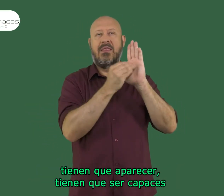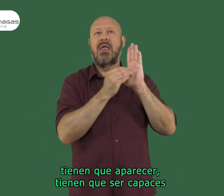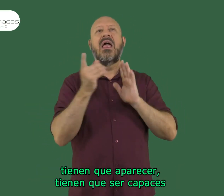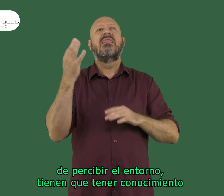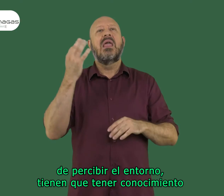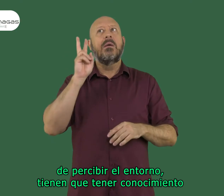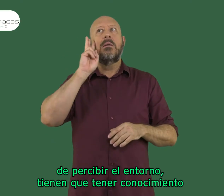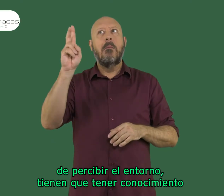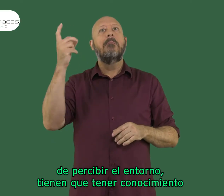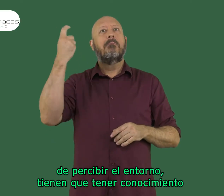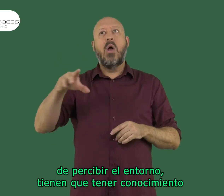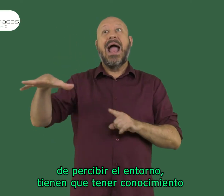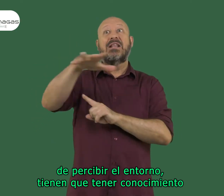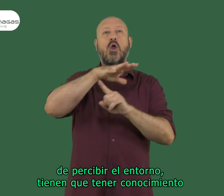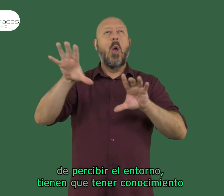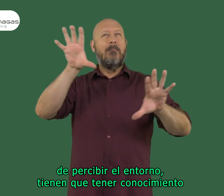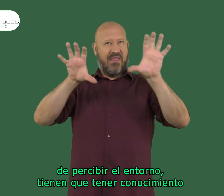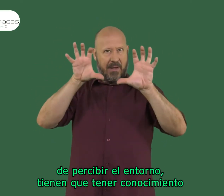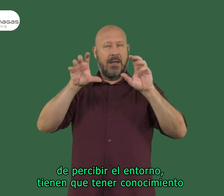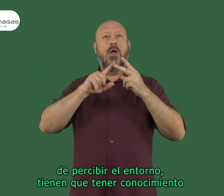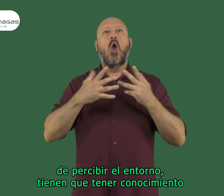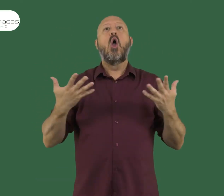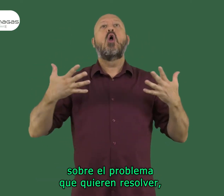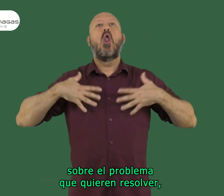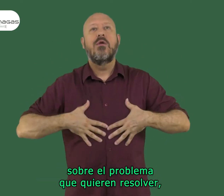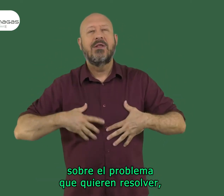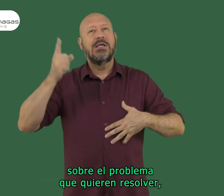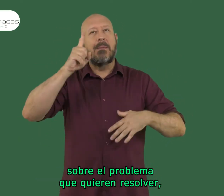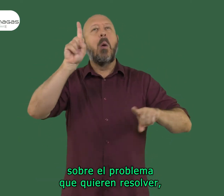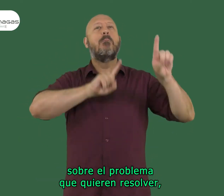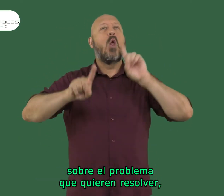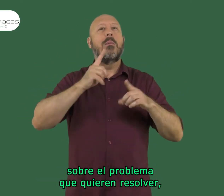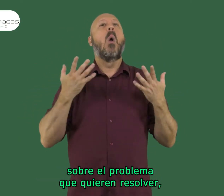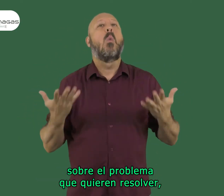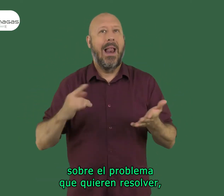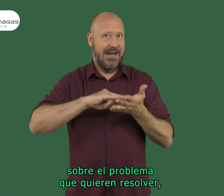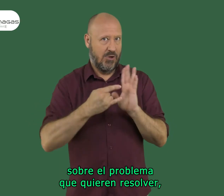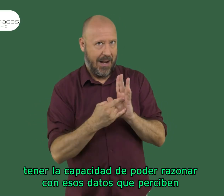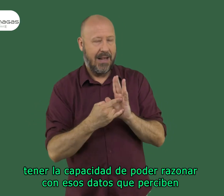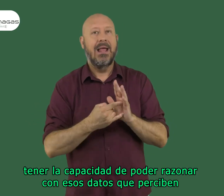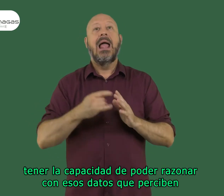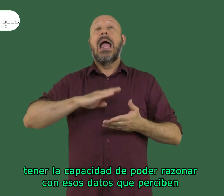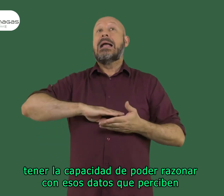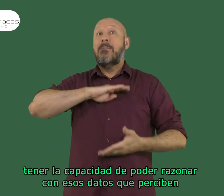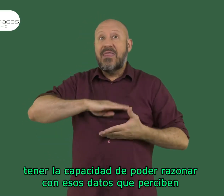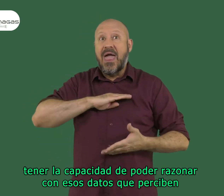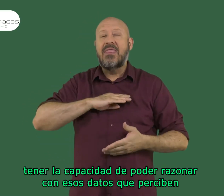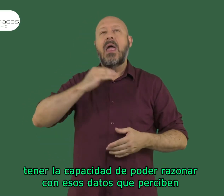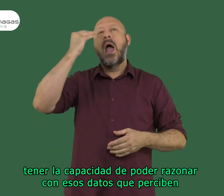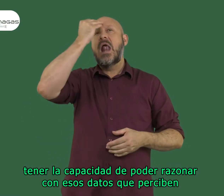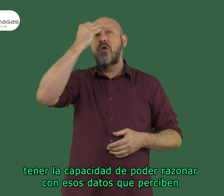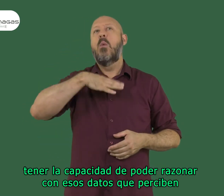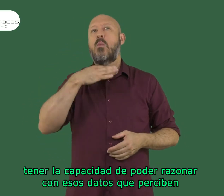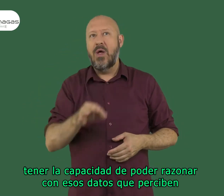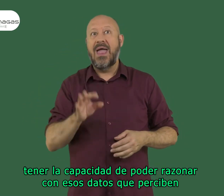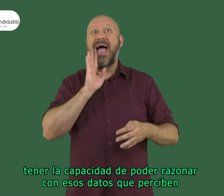ser capaces de percibir el entorno. Tienen que tener conocimiento sobre el problema que quieren resolver. Tener la capacidad de poder